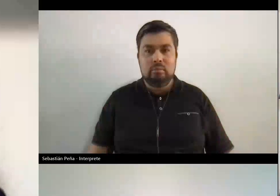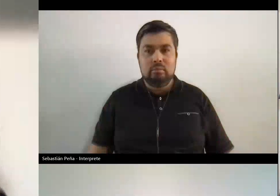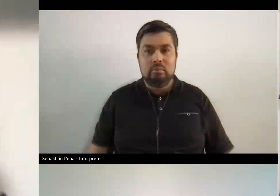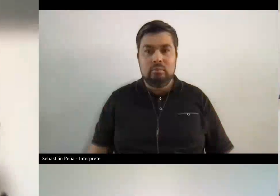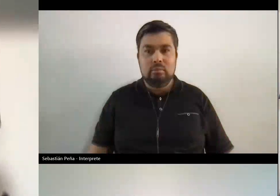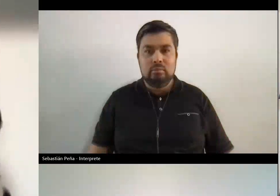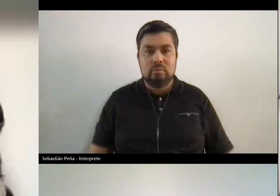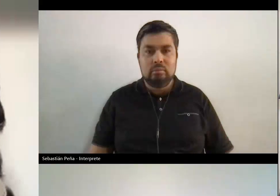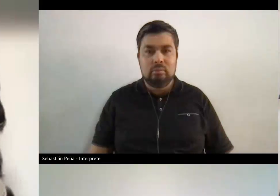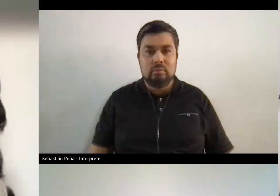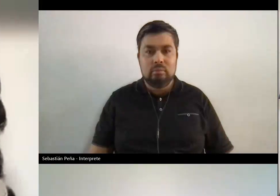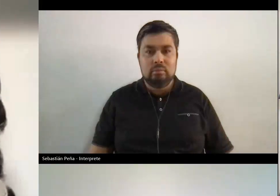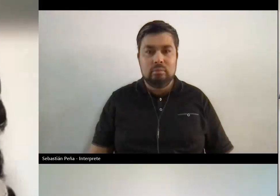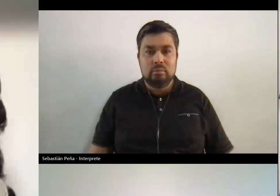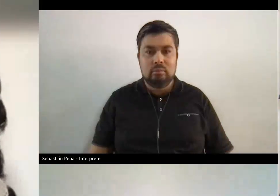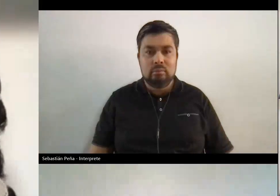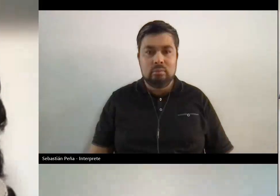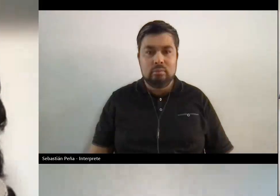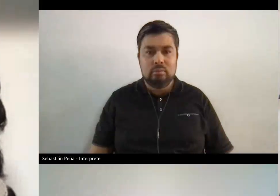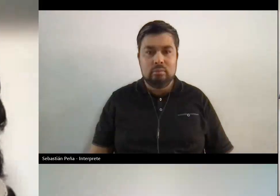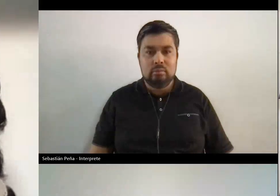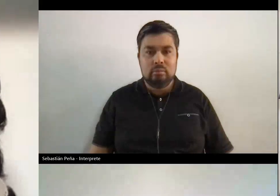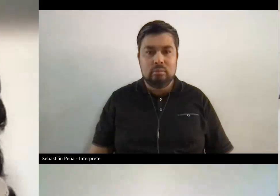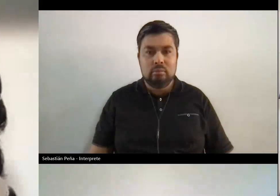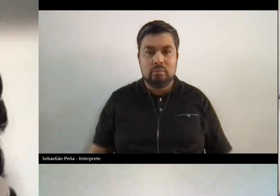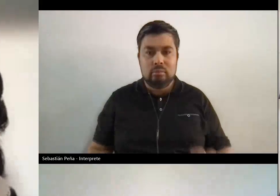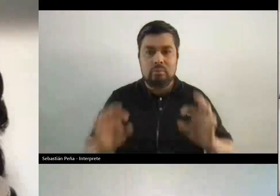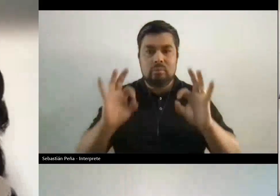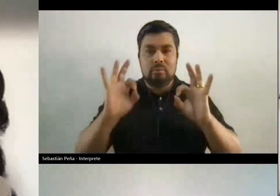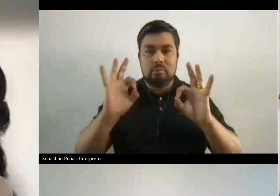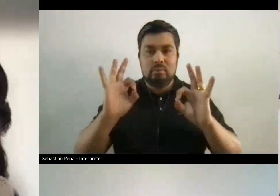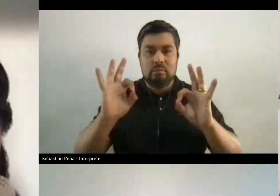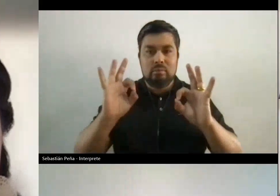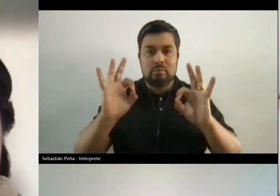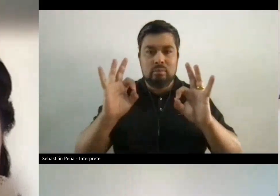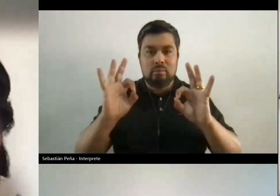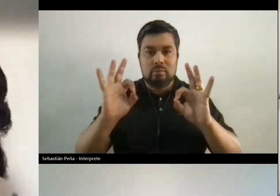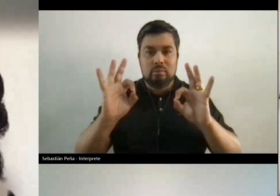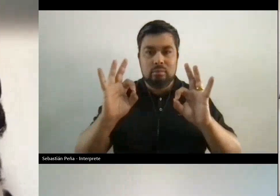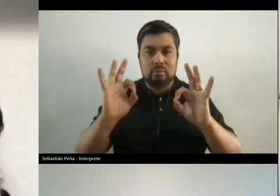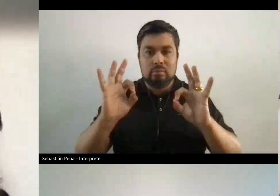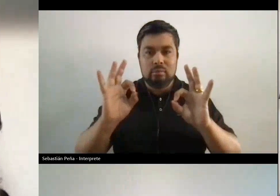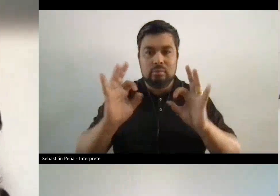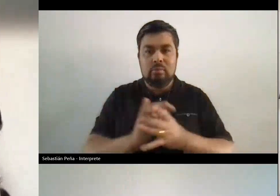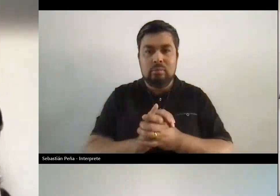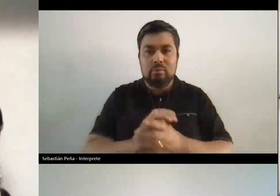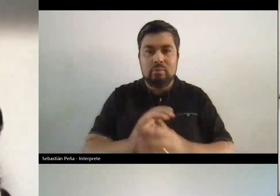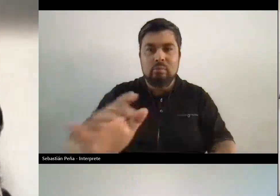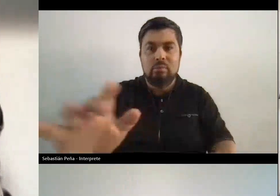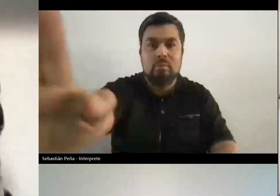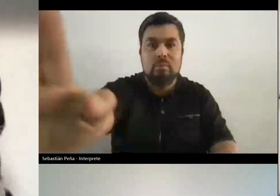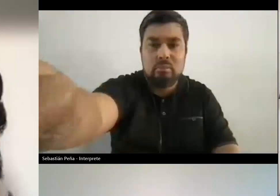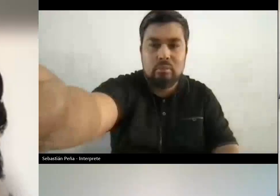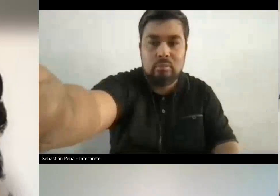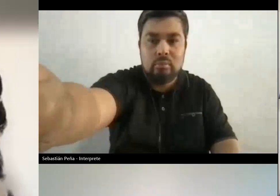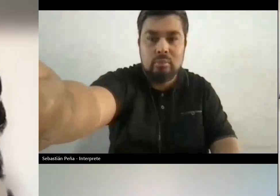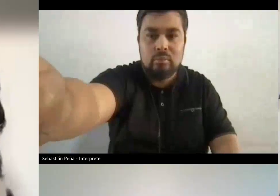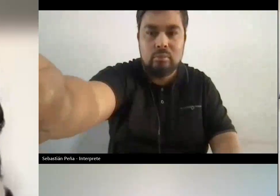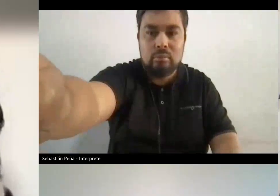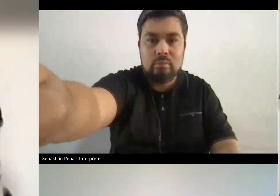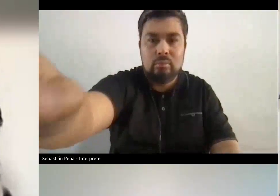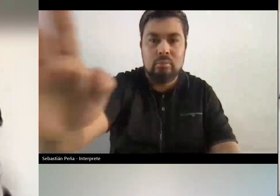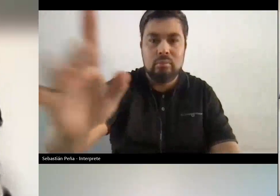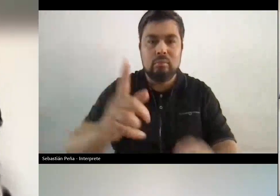Ya, no la veía. Ahí sí. Perfectísimo. Entonces, voy a ir presentando a